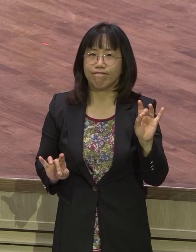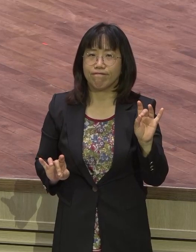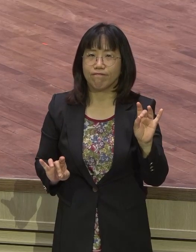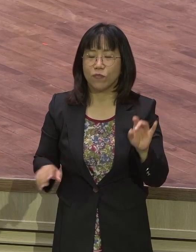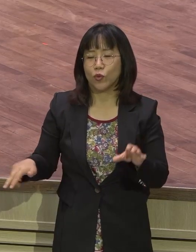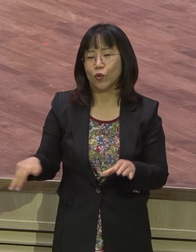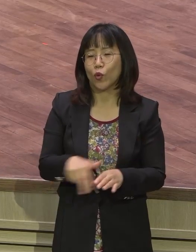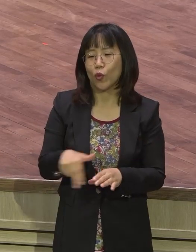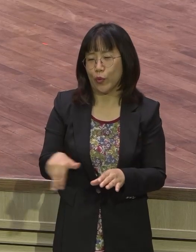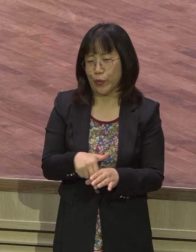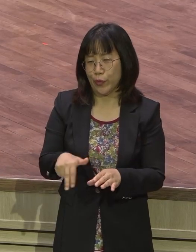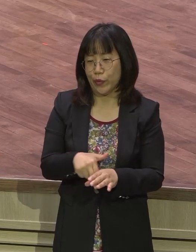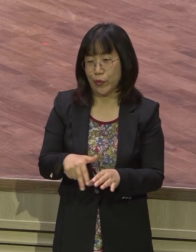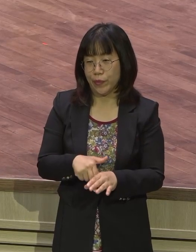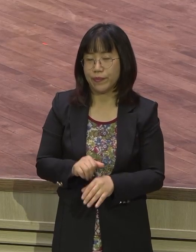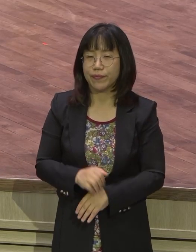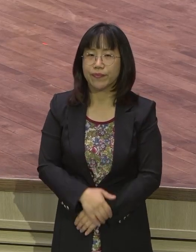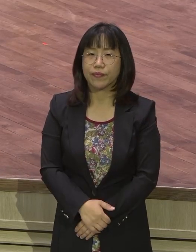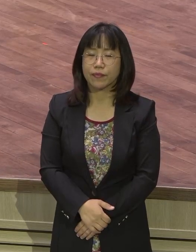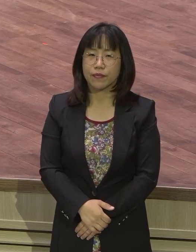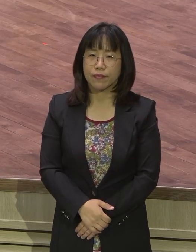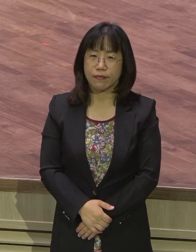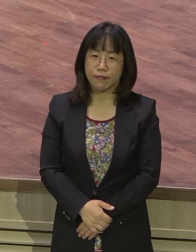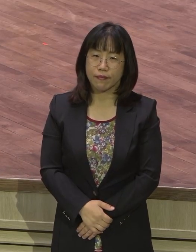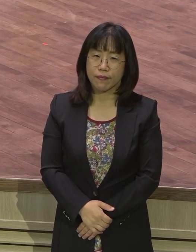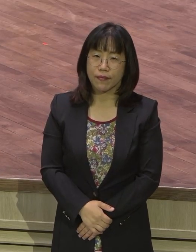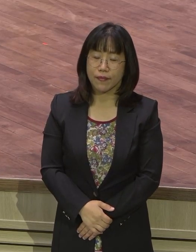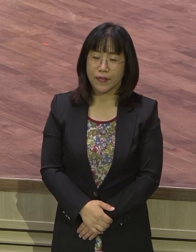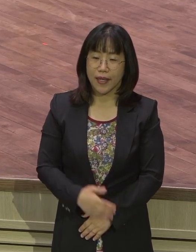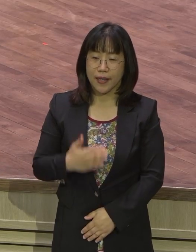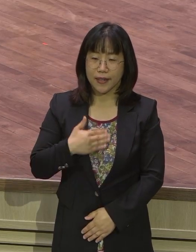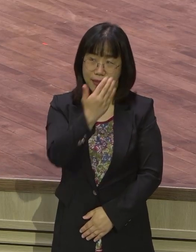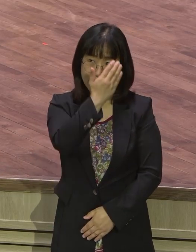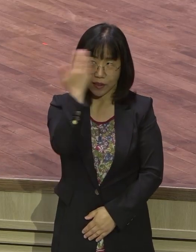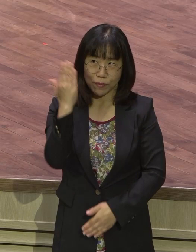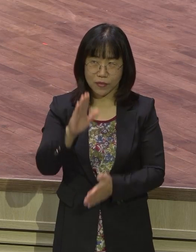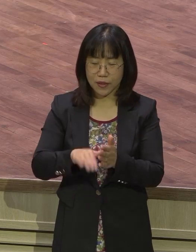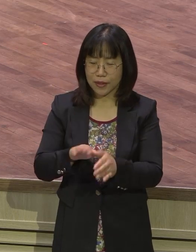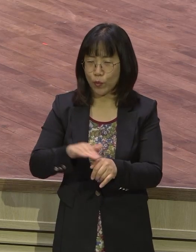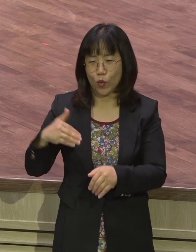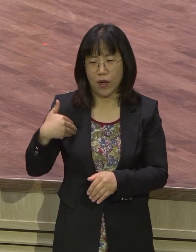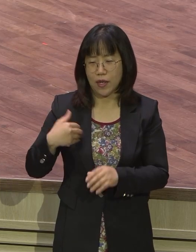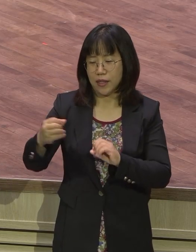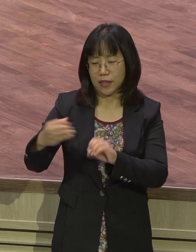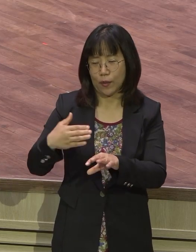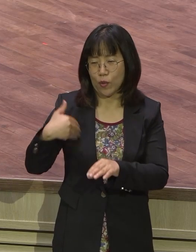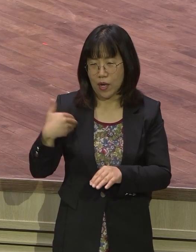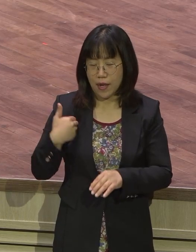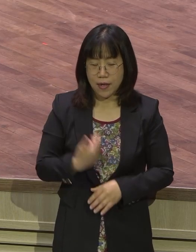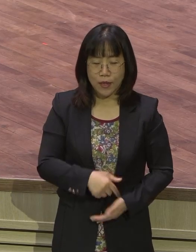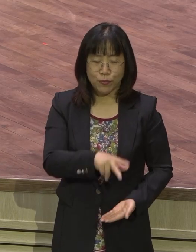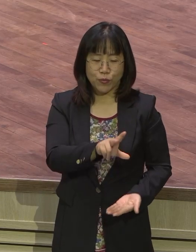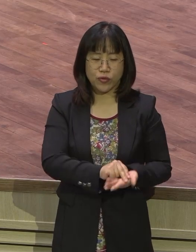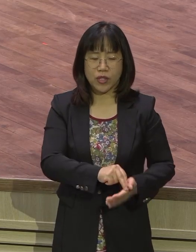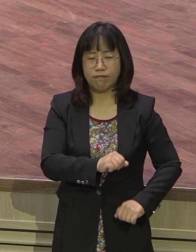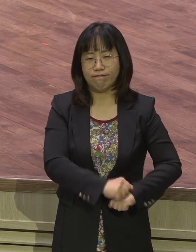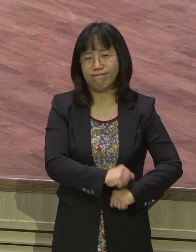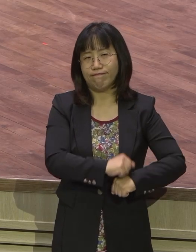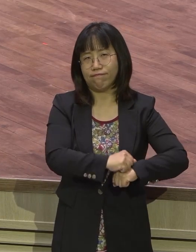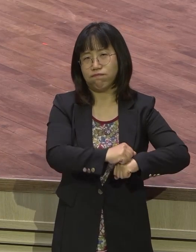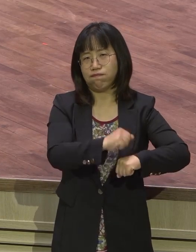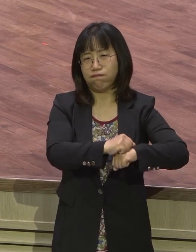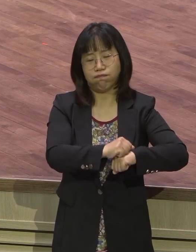그건 종교에 아무 의미 없어서 제가 그걸 했다니까요. 그때는 응답이 없었다니까요. 그때는 문제 하나 더 해결 못 봤다니까